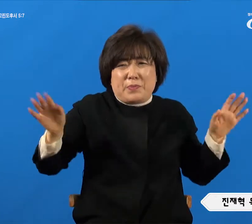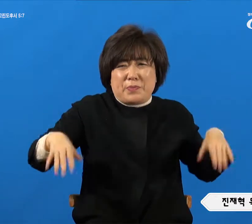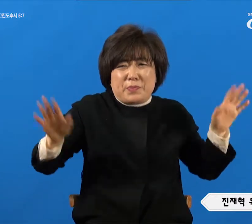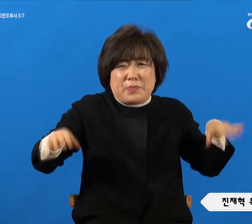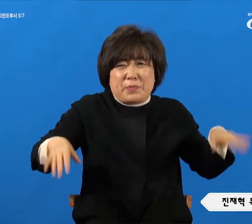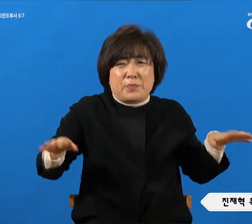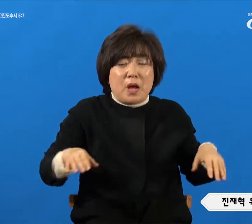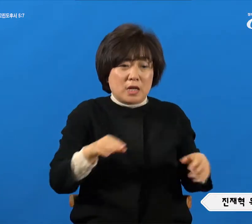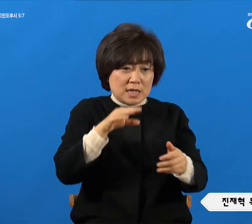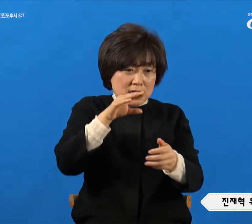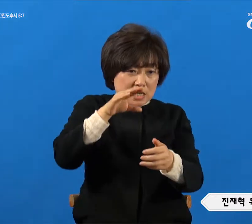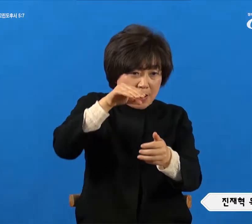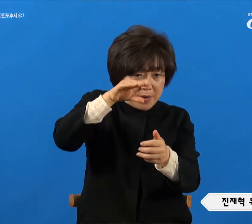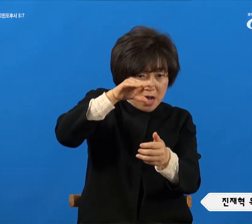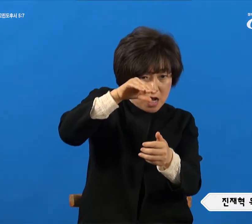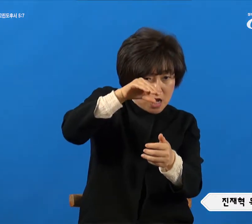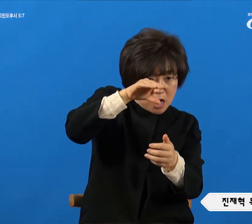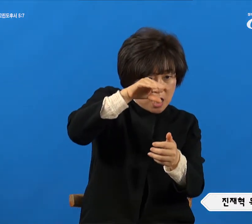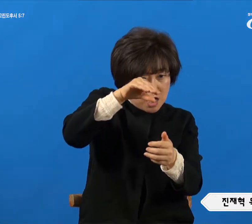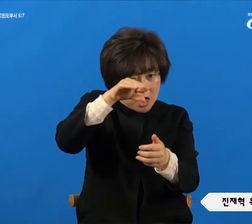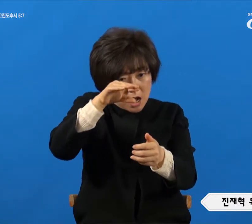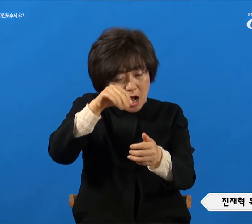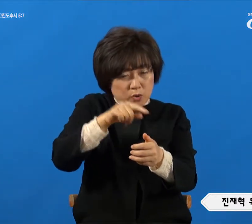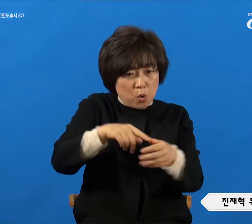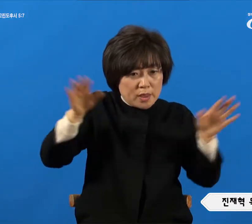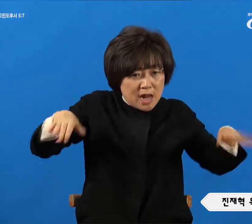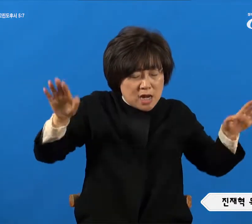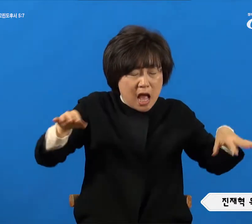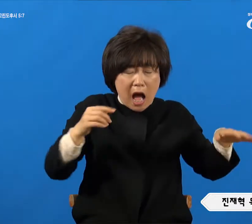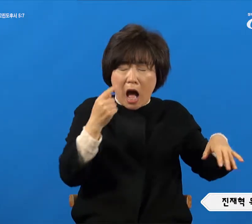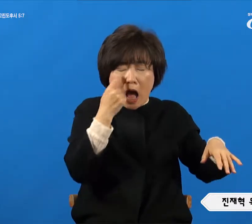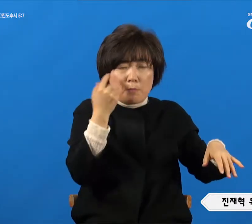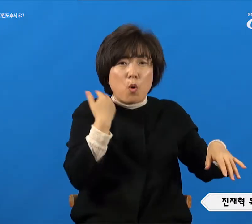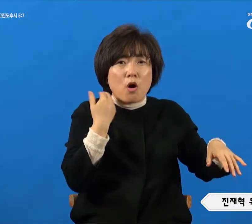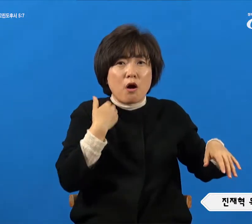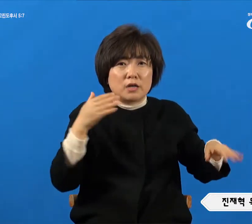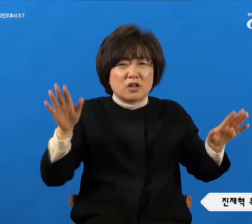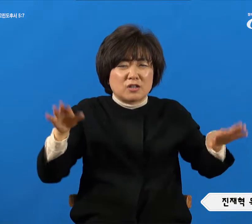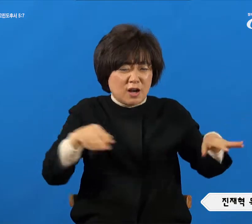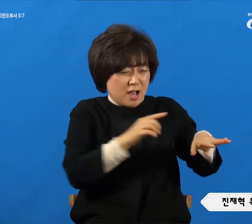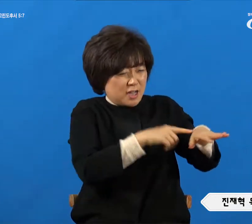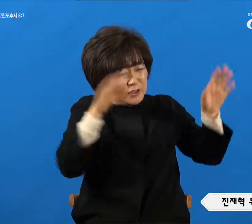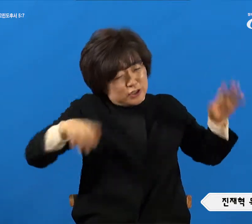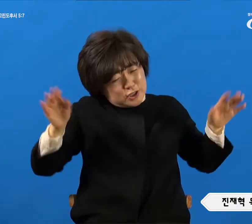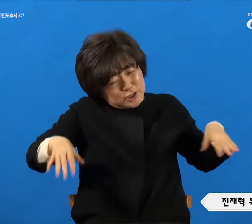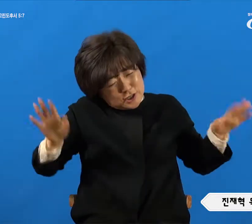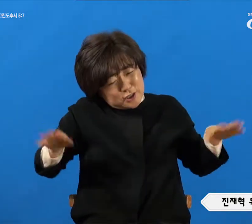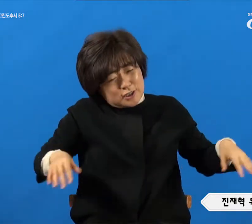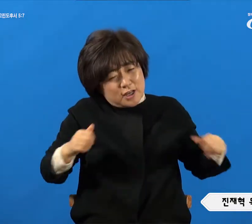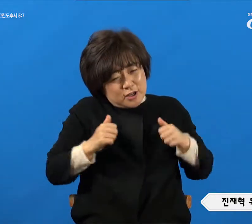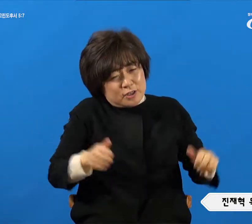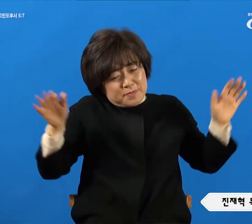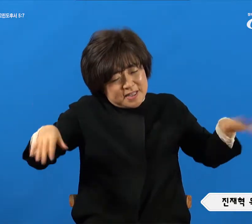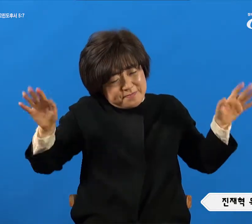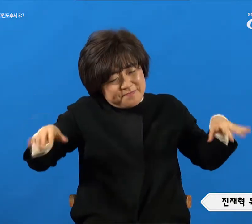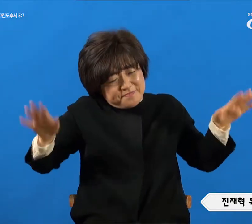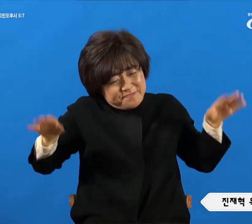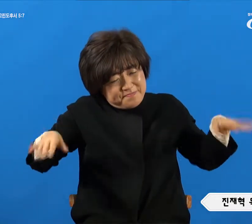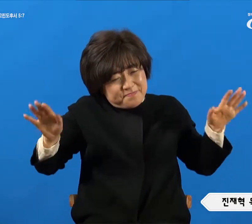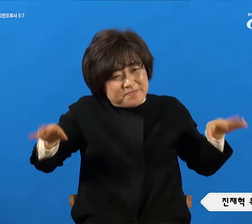카메라로 찍어도 날개가 제대로 보이지 않는다고 합니다. 그렇게 열심히 날개짓을